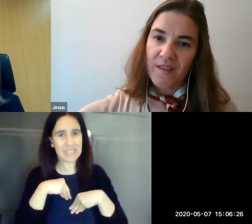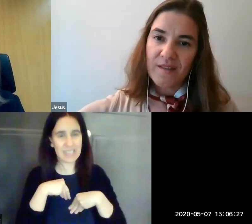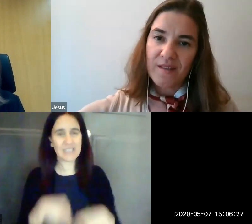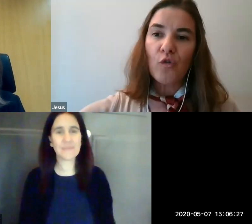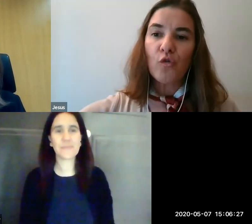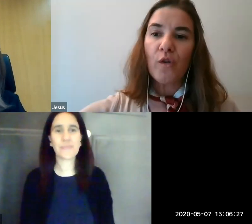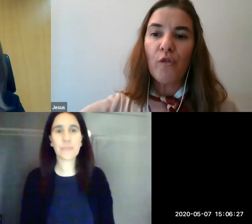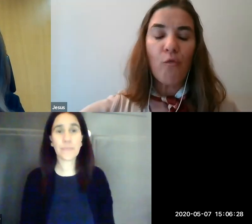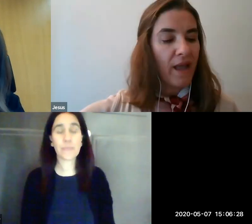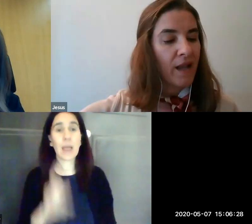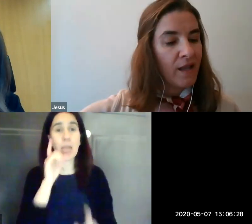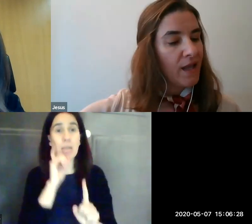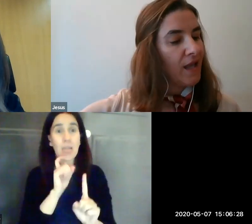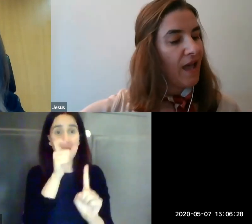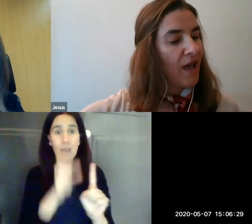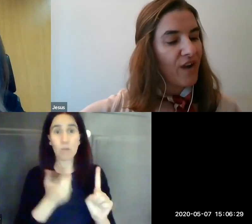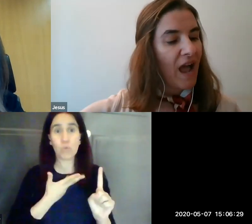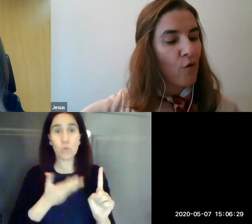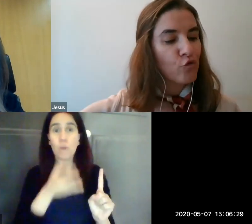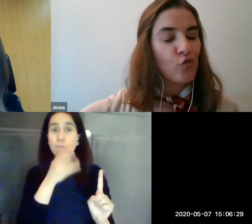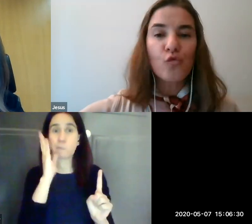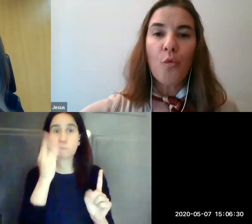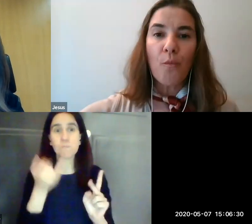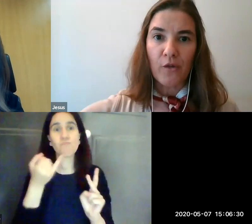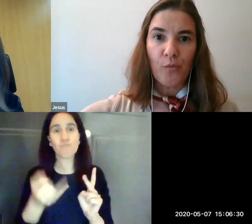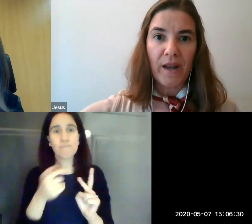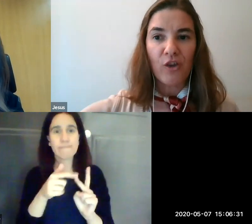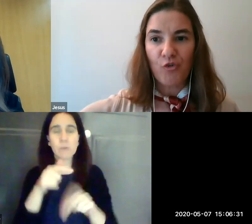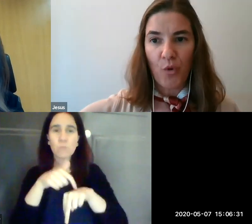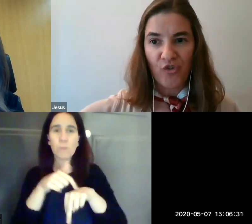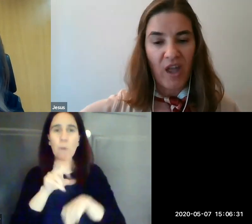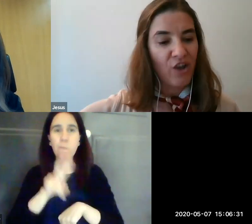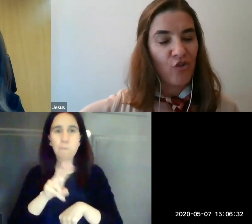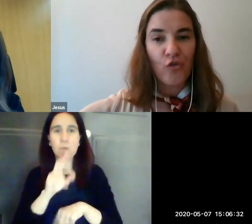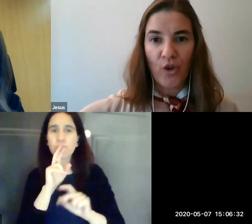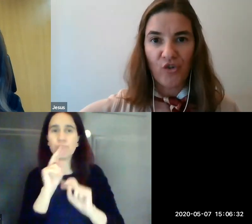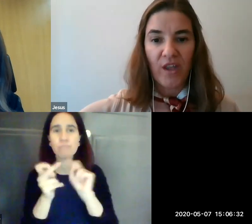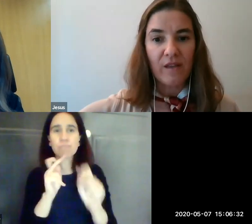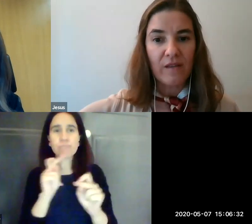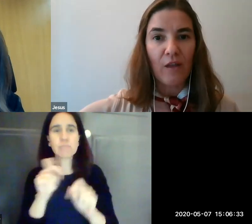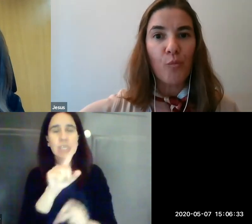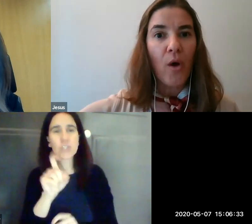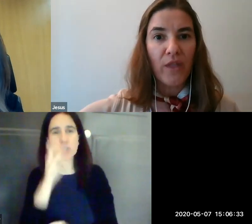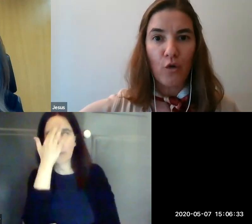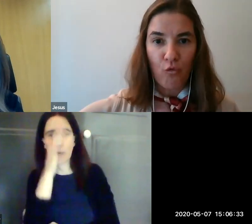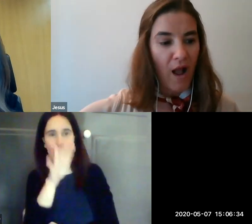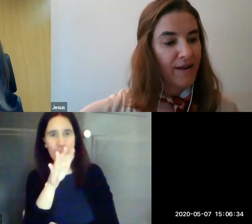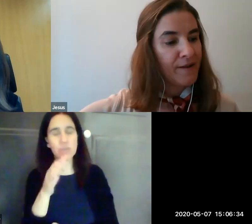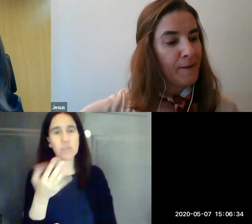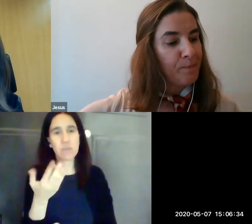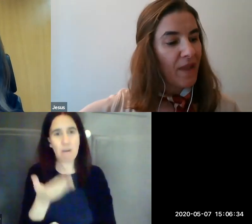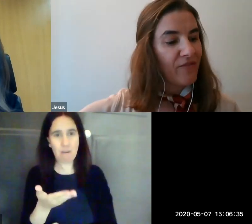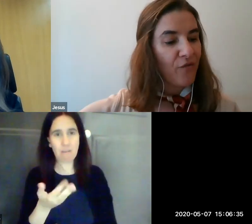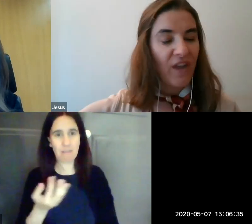a apresentação da doutora Filomena, haverá um segundo momento para resposta a questões que, entretanto, podem